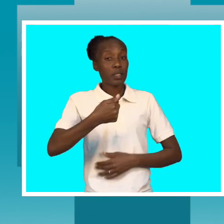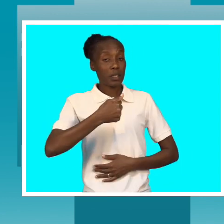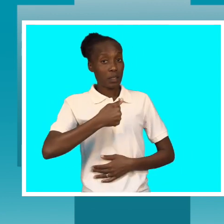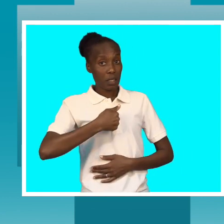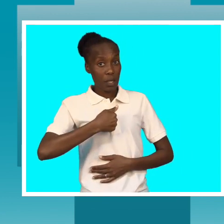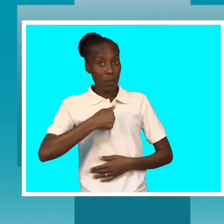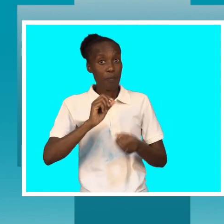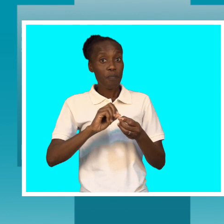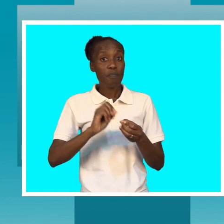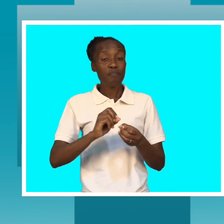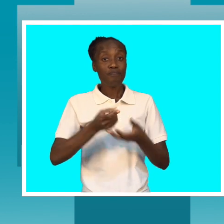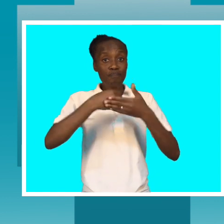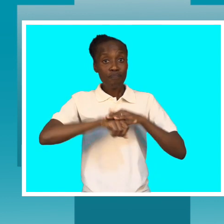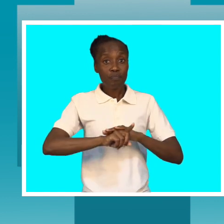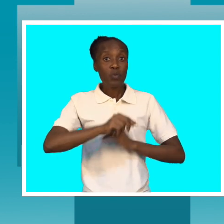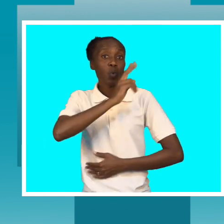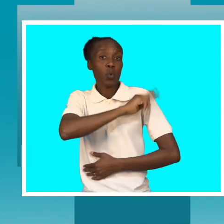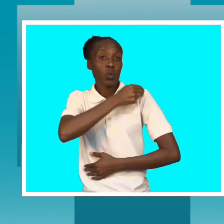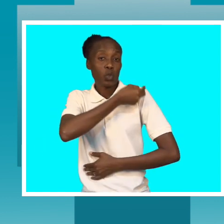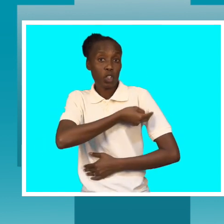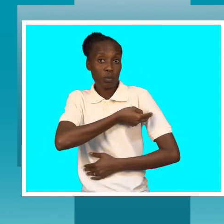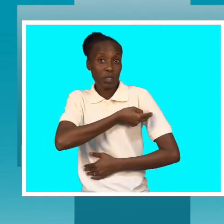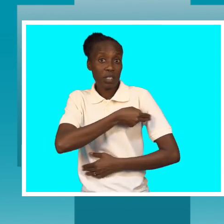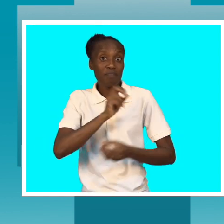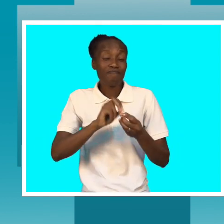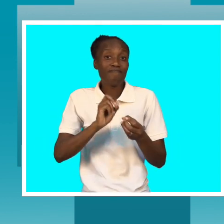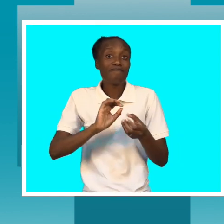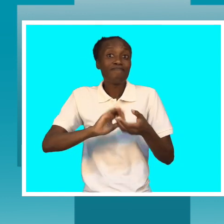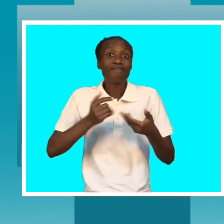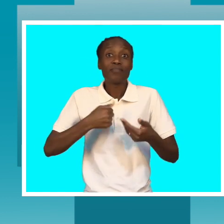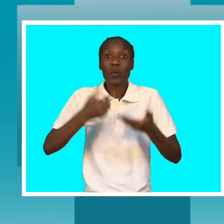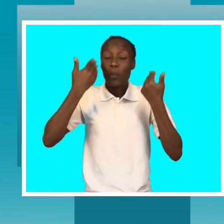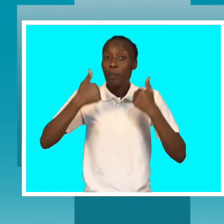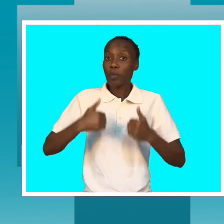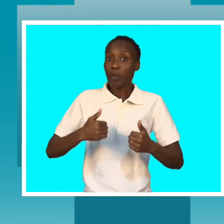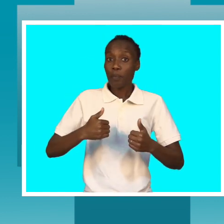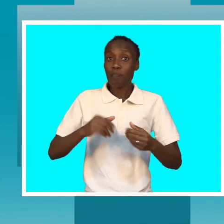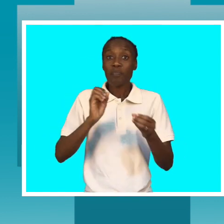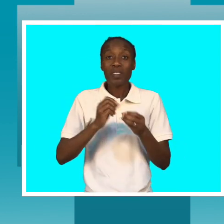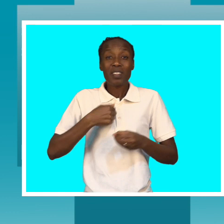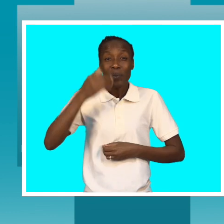baixou mesmo. Eu não ia saber e já disse, hey, eu estou aqui. O que se